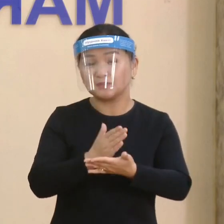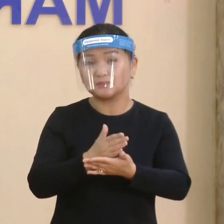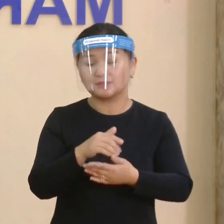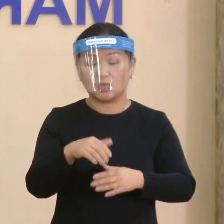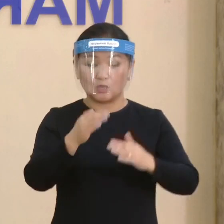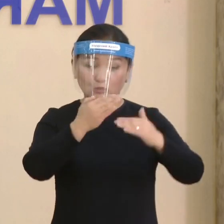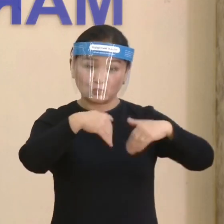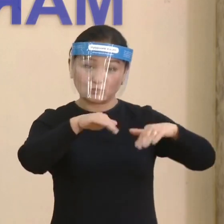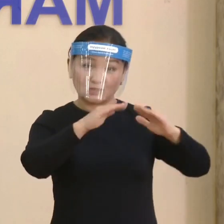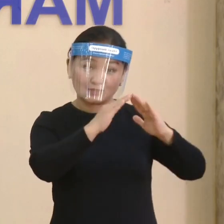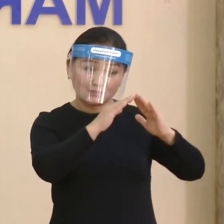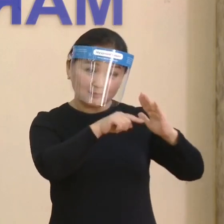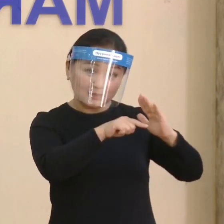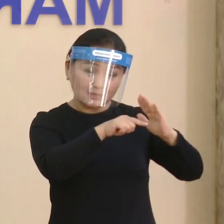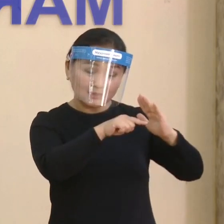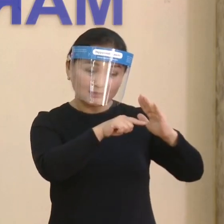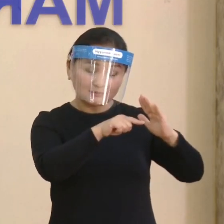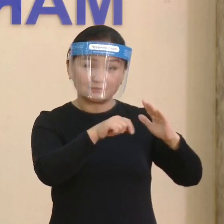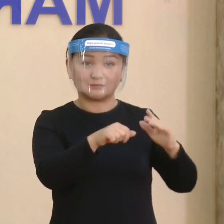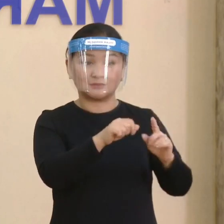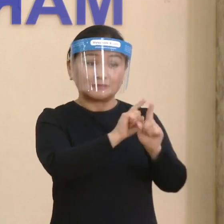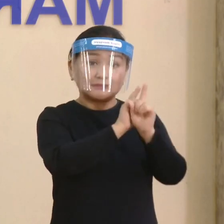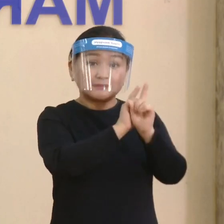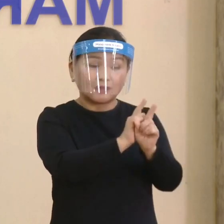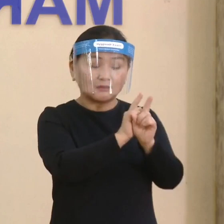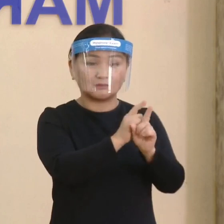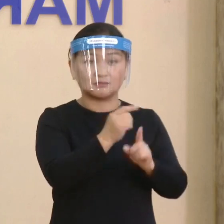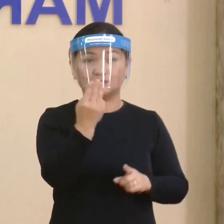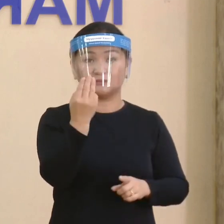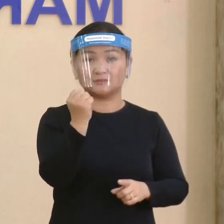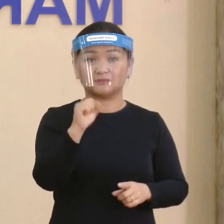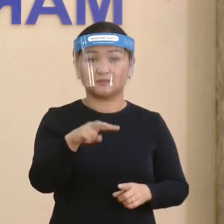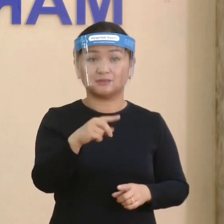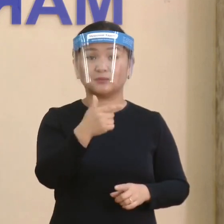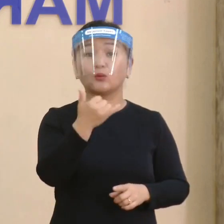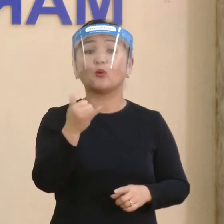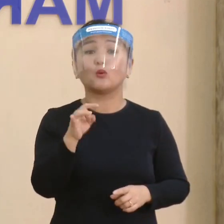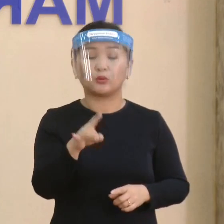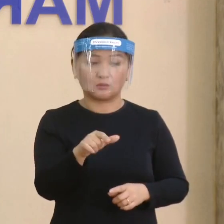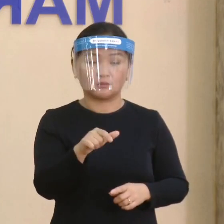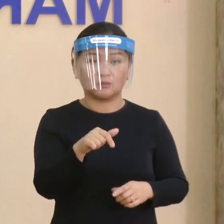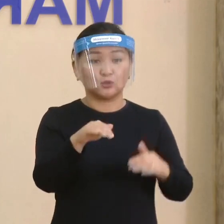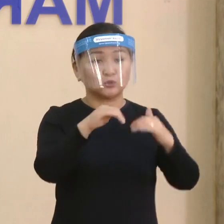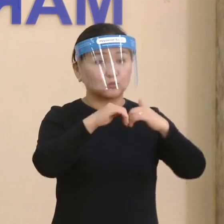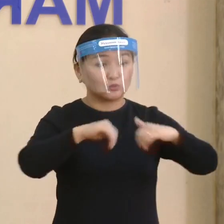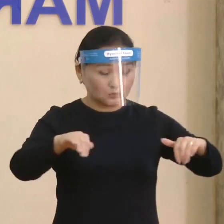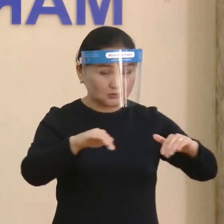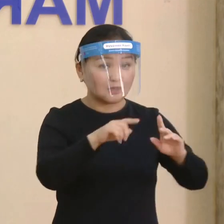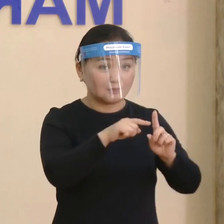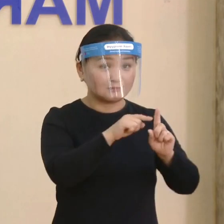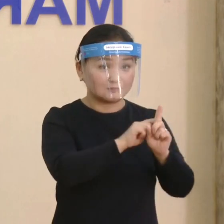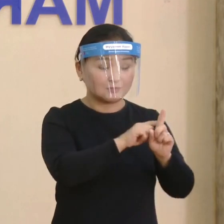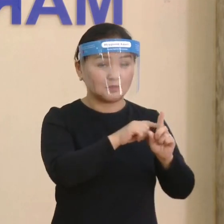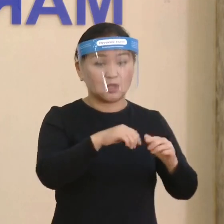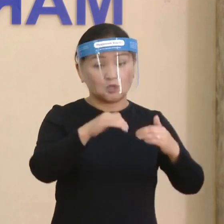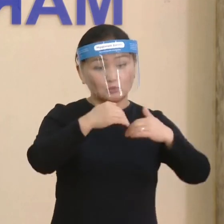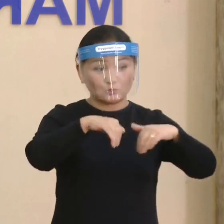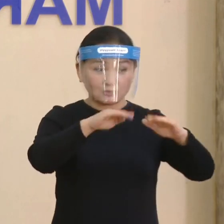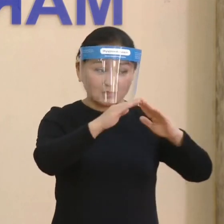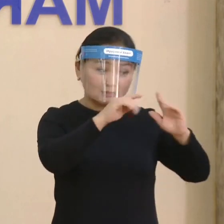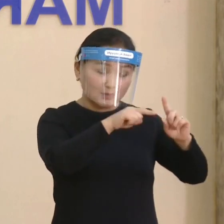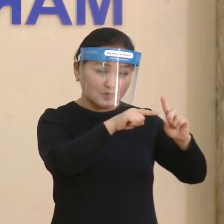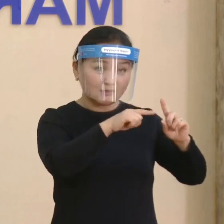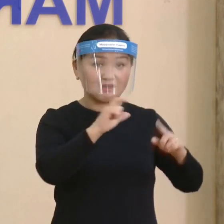ирсэн. Тусгаарлах байранд тавигдах нөхцөл одоо шалгуурыг тусад нь бол гаргасан байгаа. Тусгаарлах байруудыг